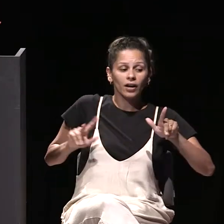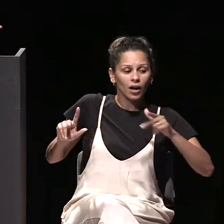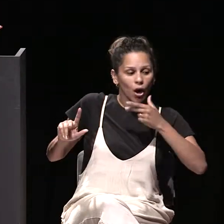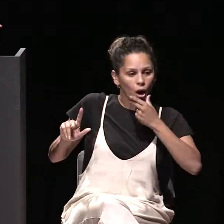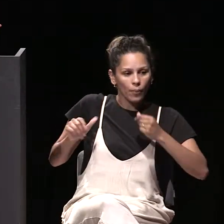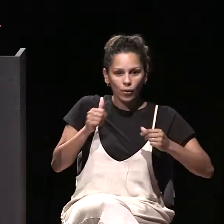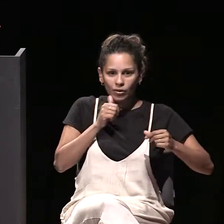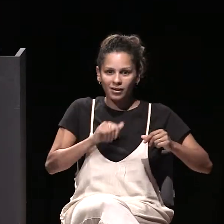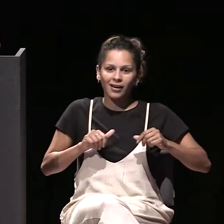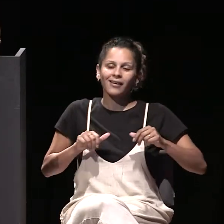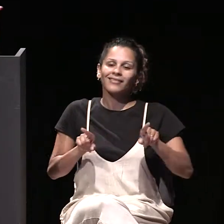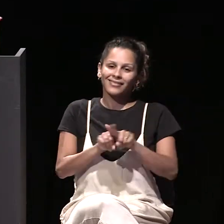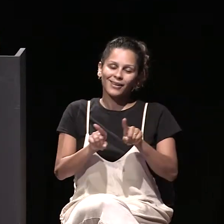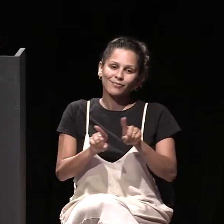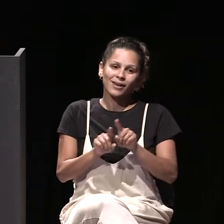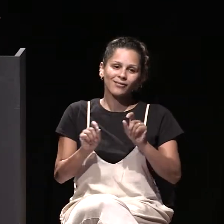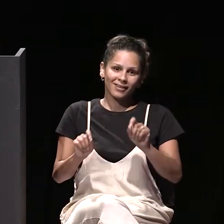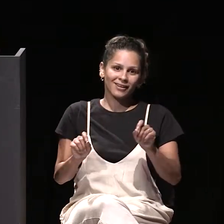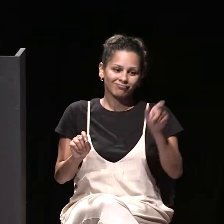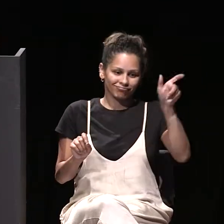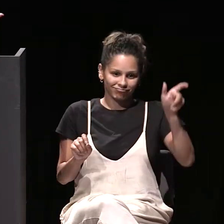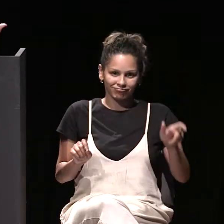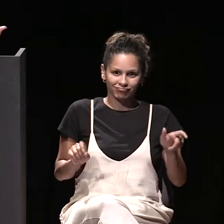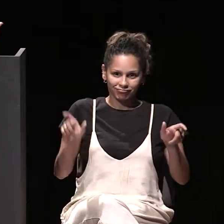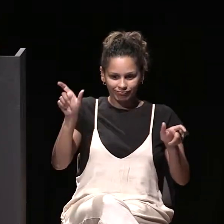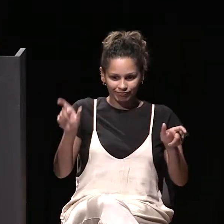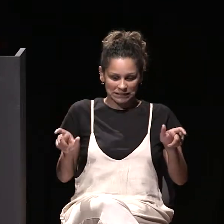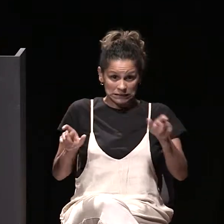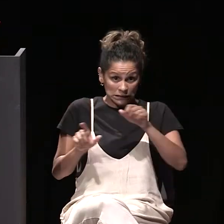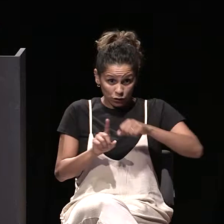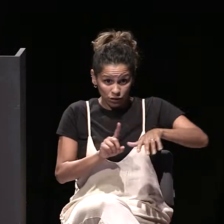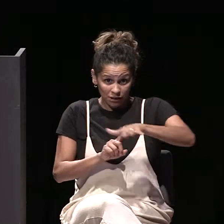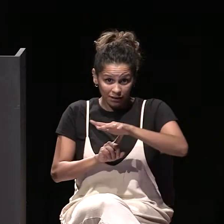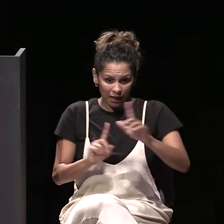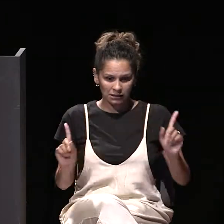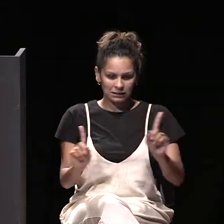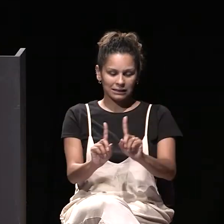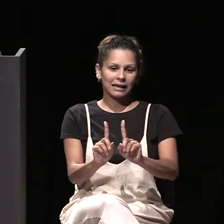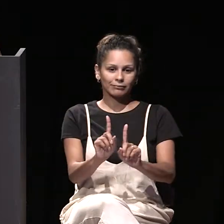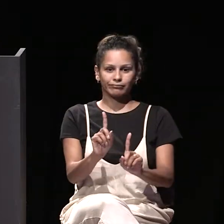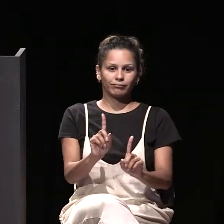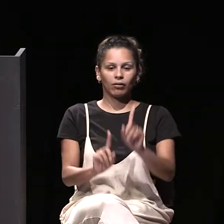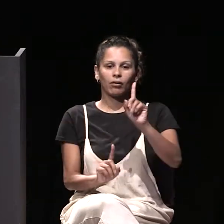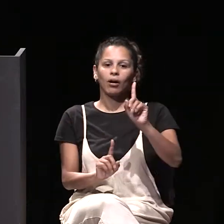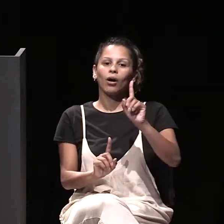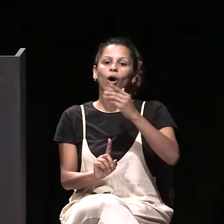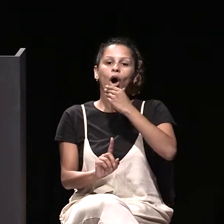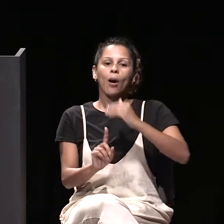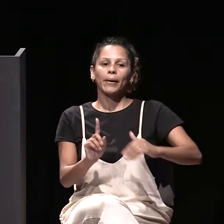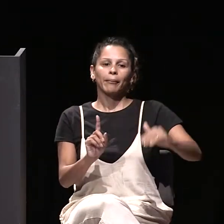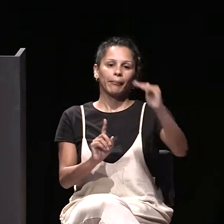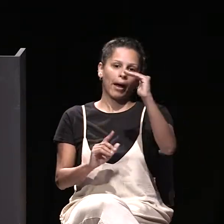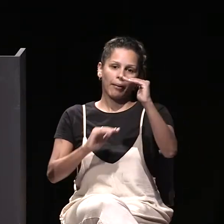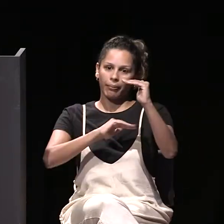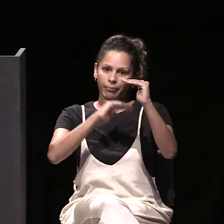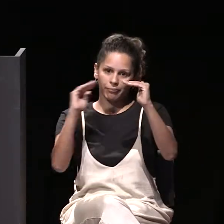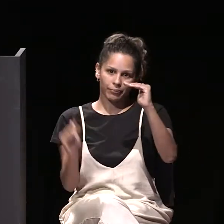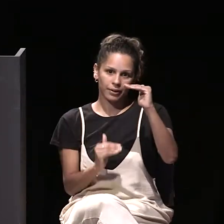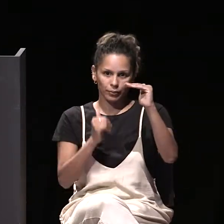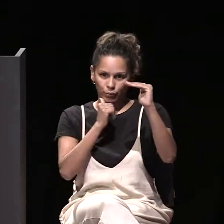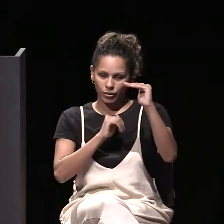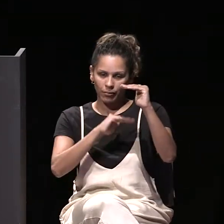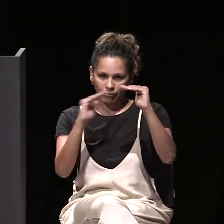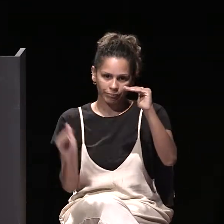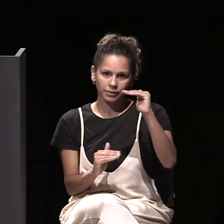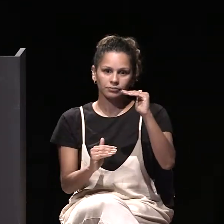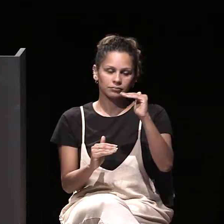na sociedade, e isso traz desigualdades e inequidade, que é uma desigualdade não somente